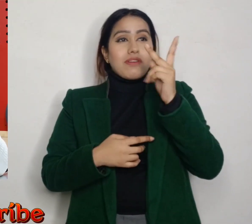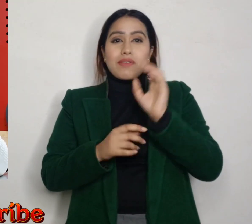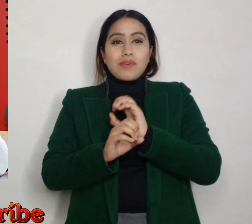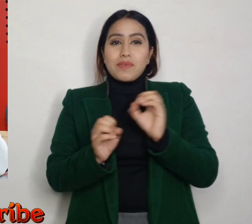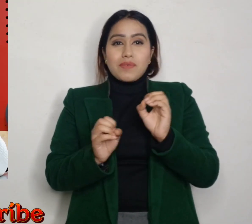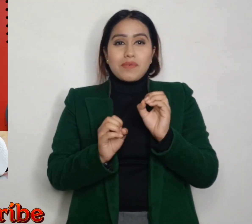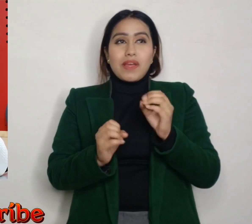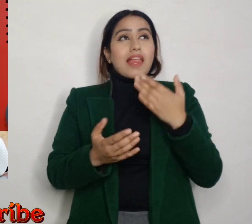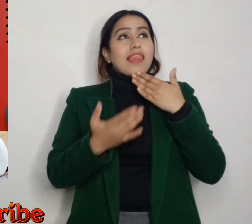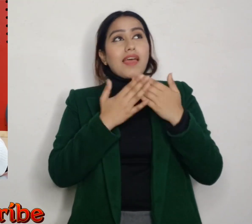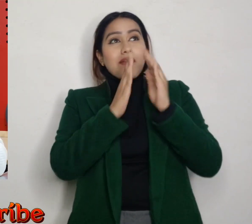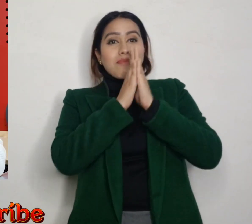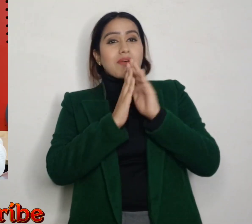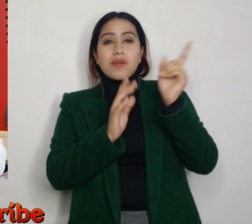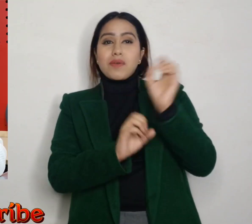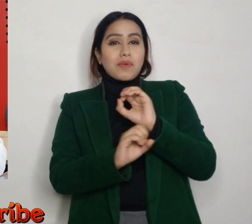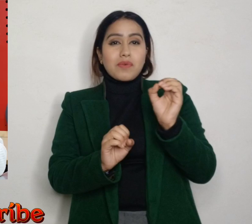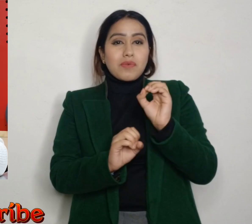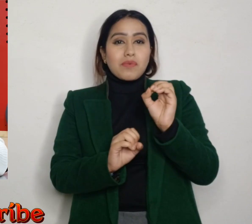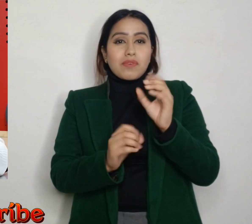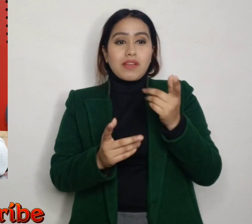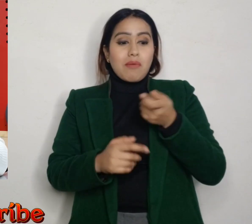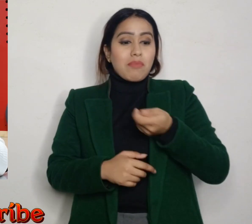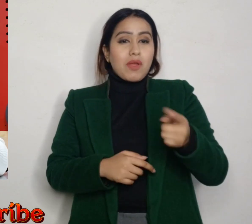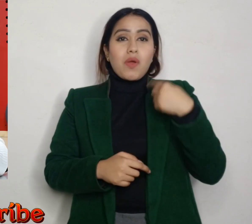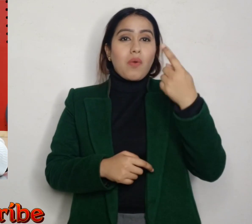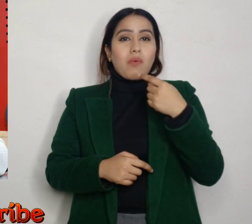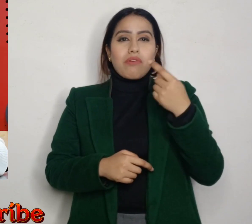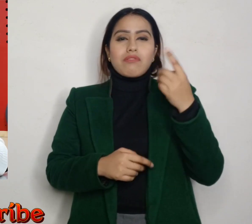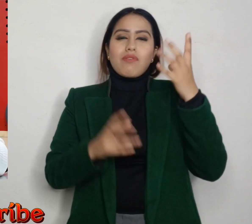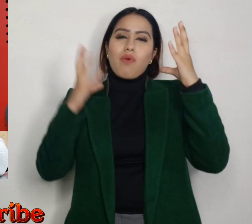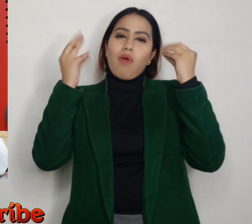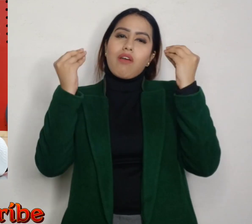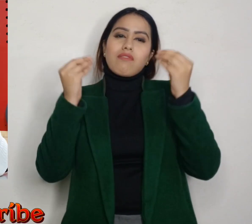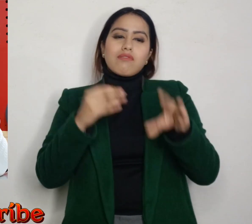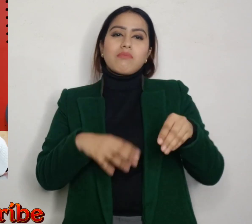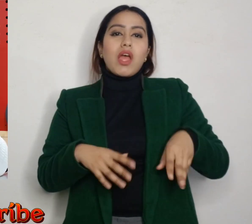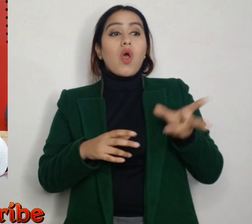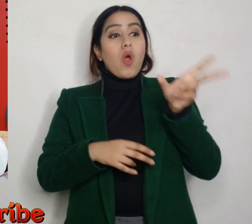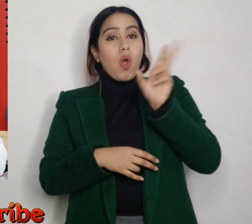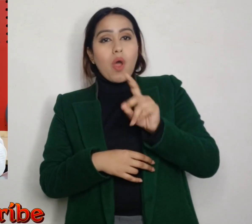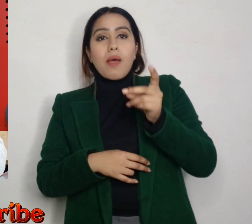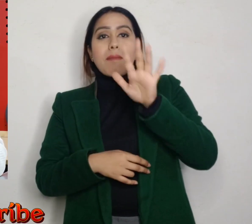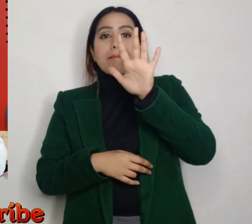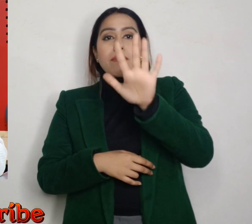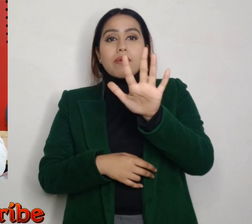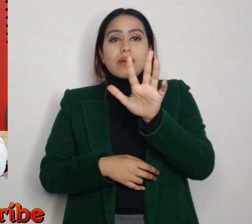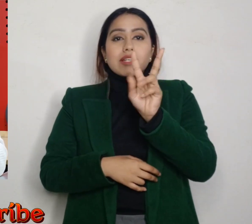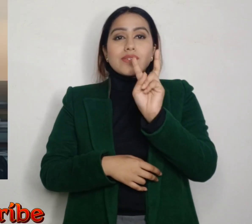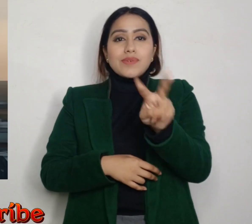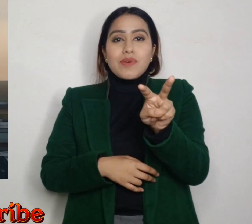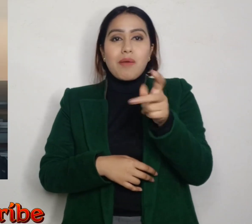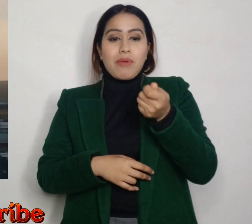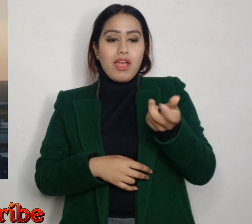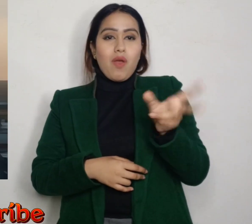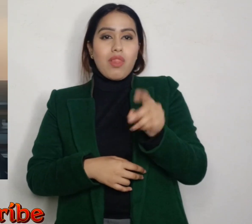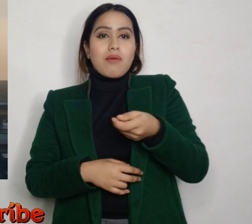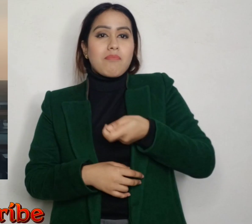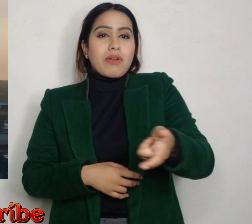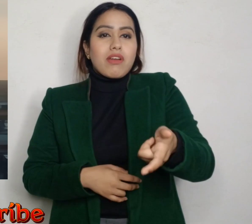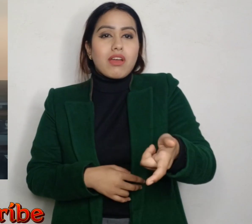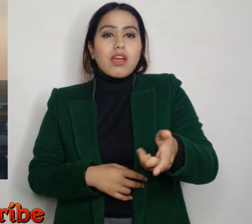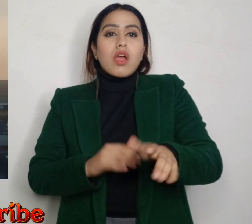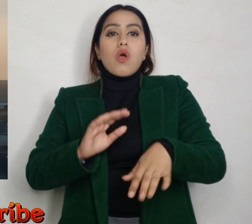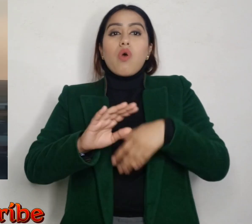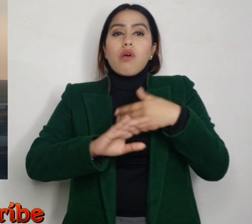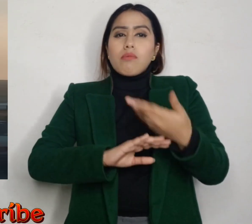सुपरवाइजर ने कहा देखो तुम, अभी तक उसने ऊपर नहीं देखा है, अभी तक उसने कोई थैंक यू नहीं बोला, ये भी नहीं सोचा कि कौन ये नोट मुझ तक पहुंचा रहा है। अब की बार सुपरवाइजर